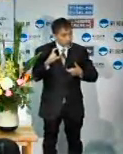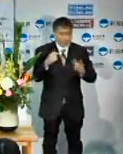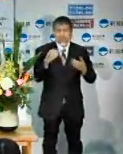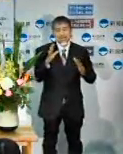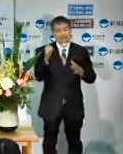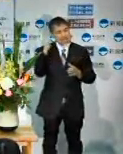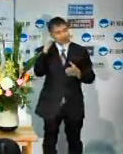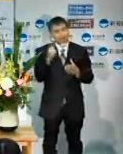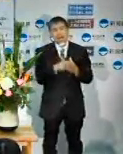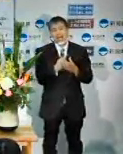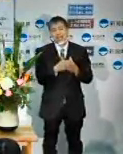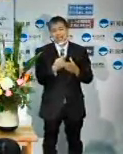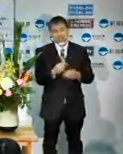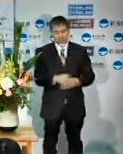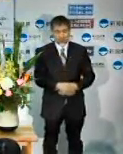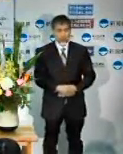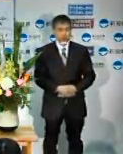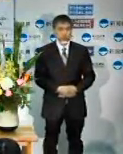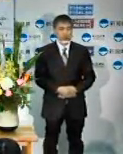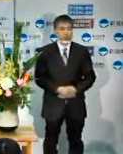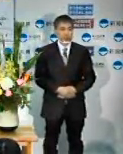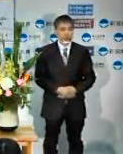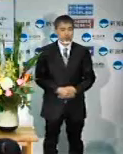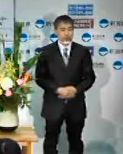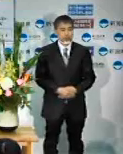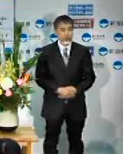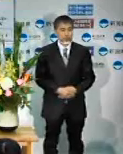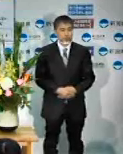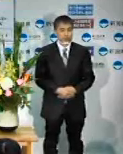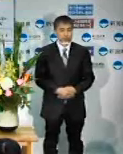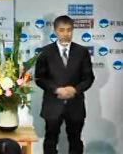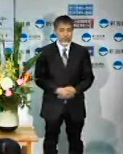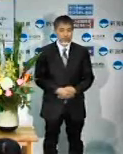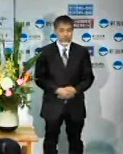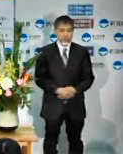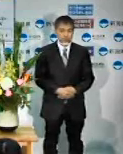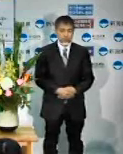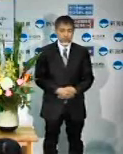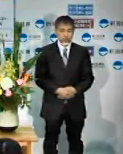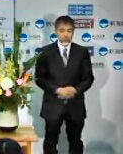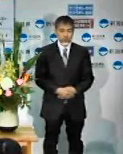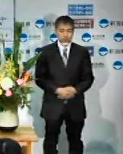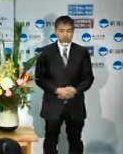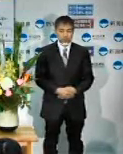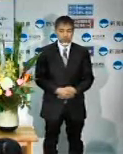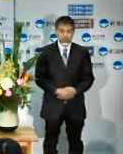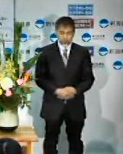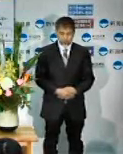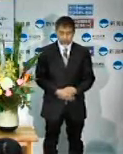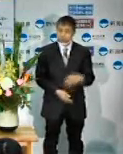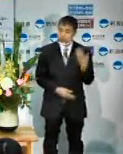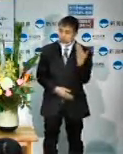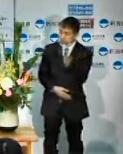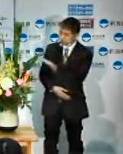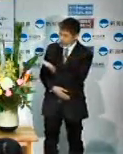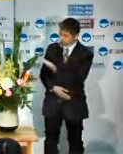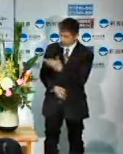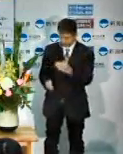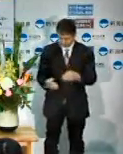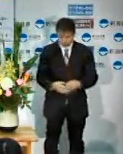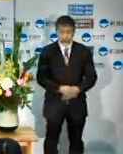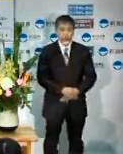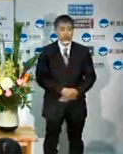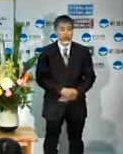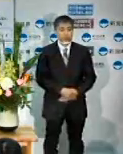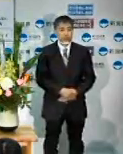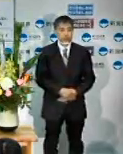っていません。 よろしいでしょうか。 新潟日報の斉藤